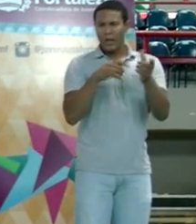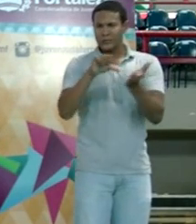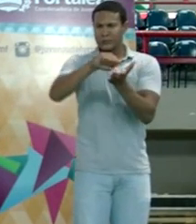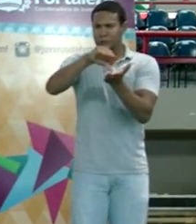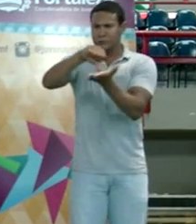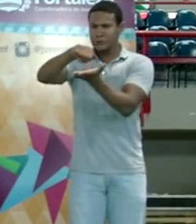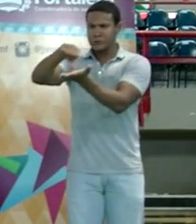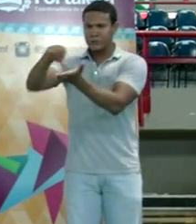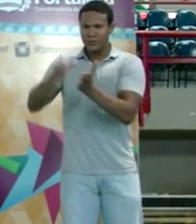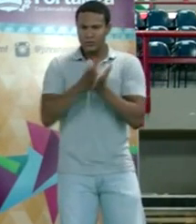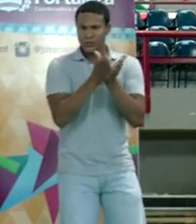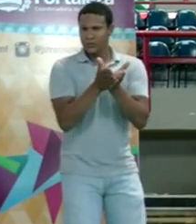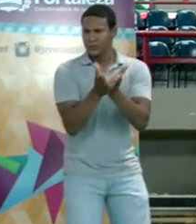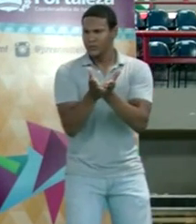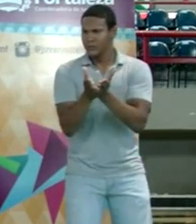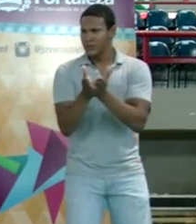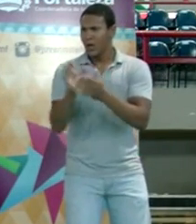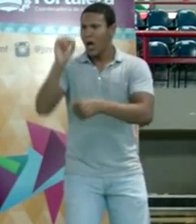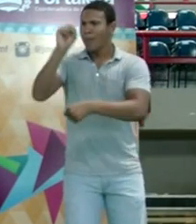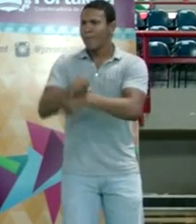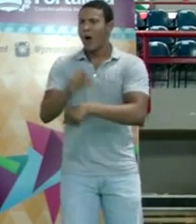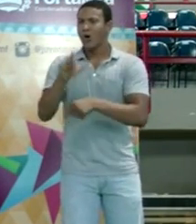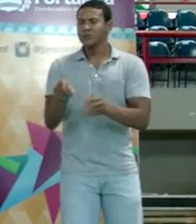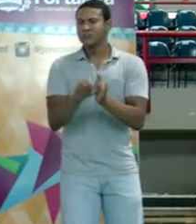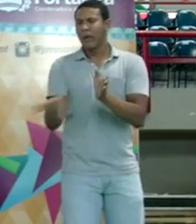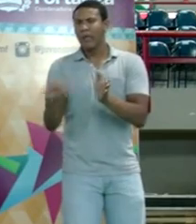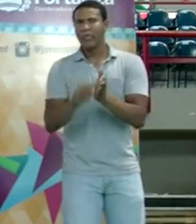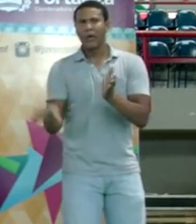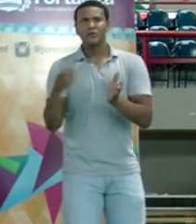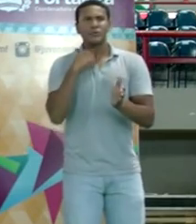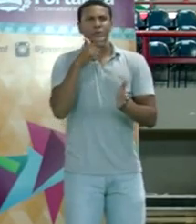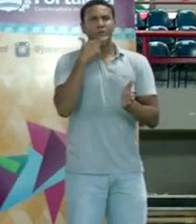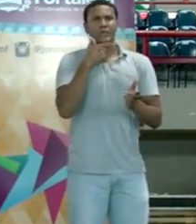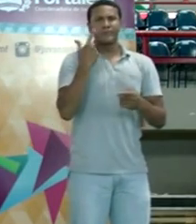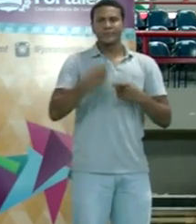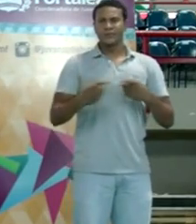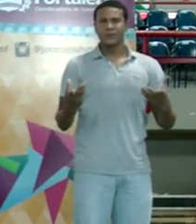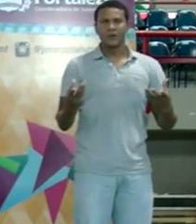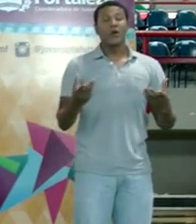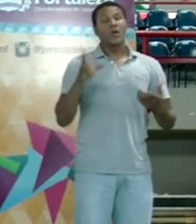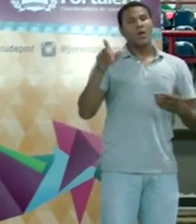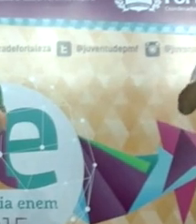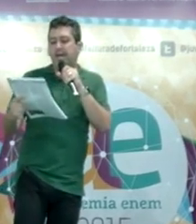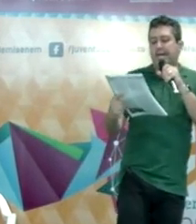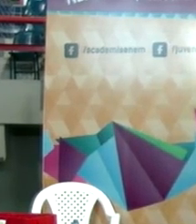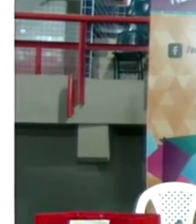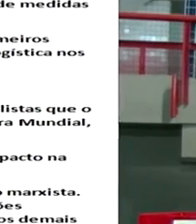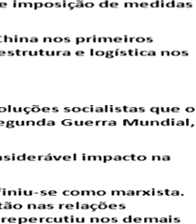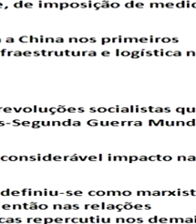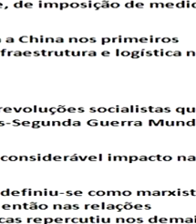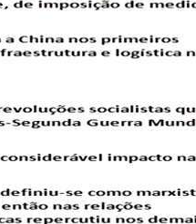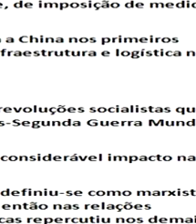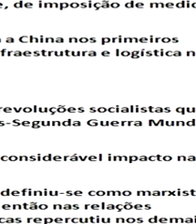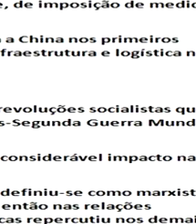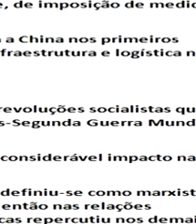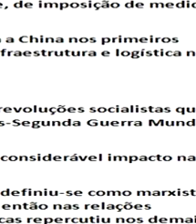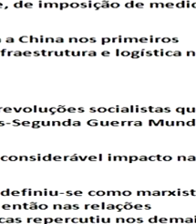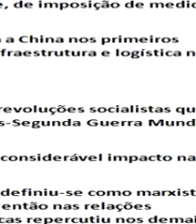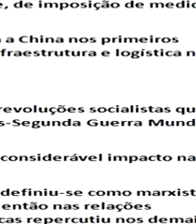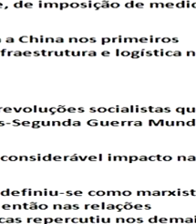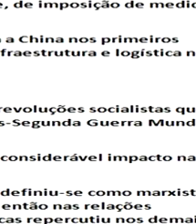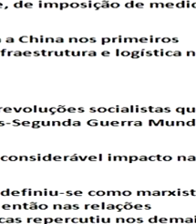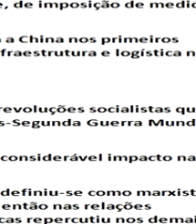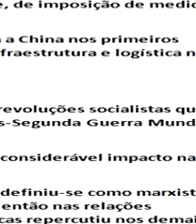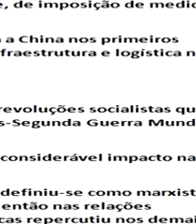que o navio dele não consegue simplesmente despachar a mercadoria. Eles querem melhorar isso. Ok? D. A